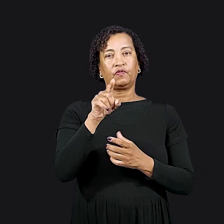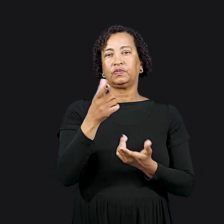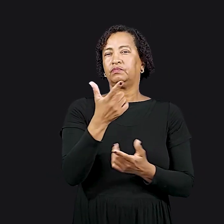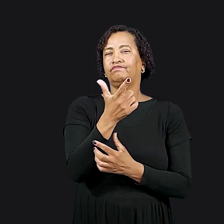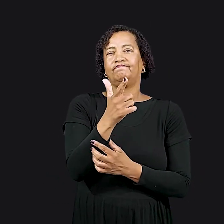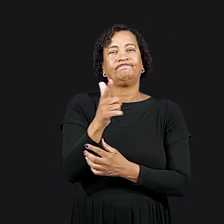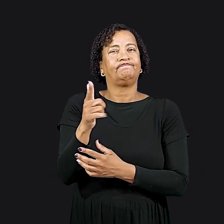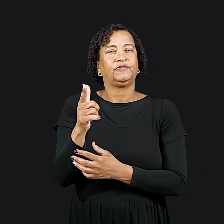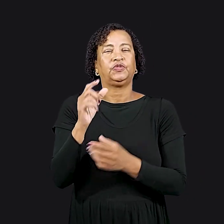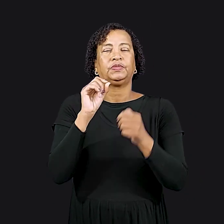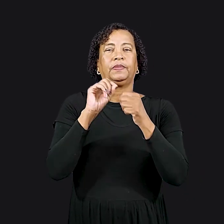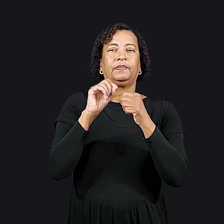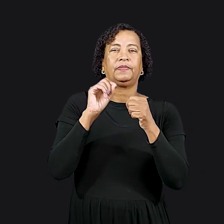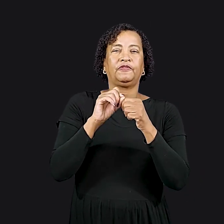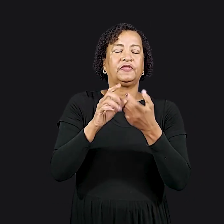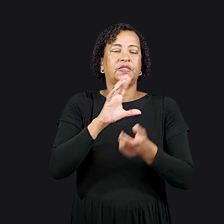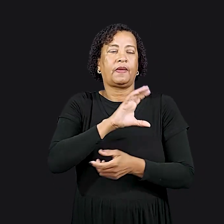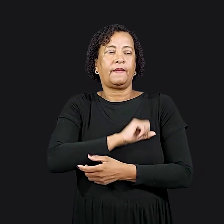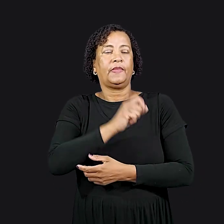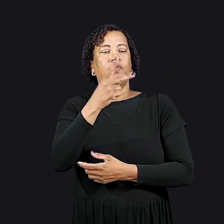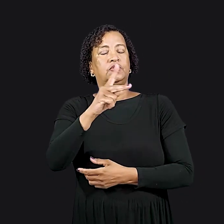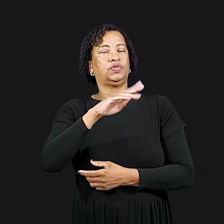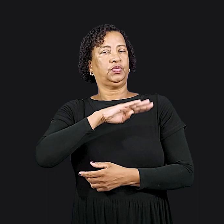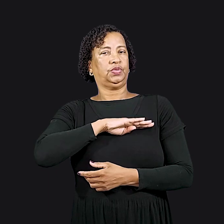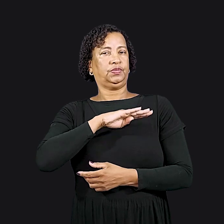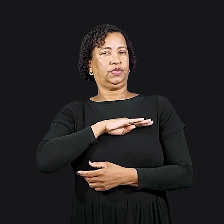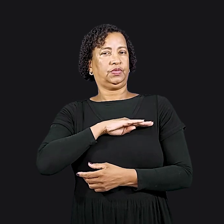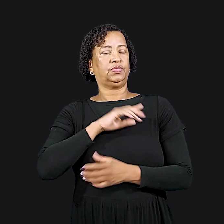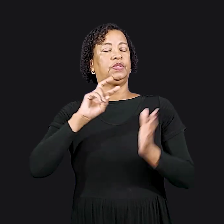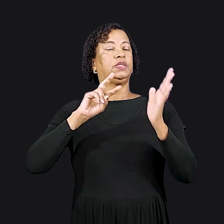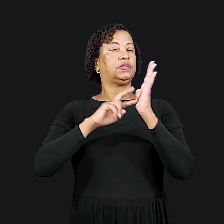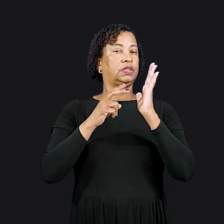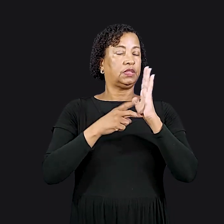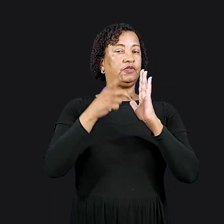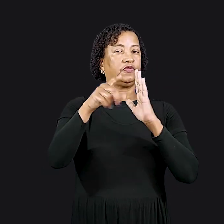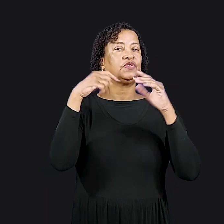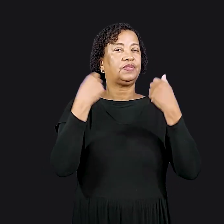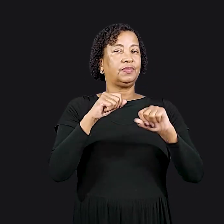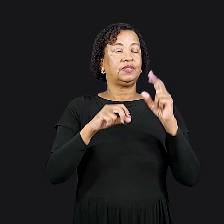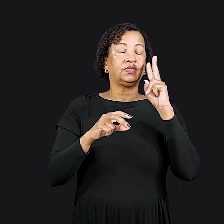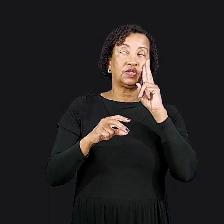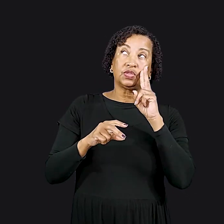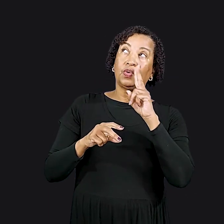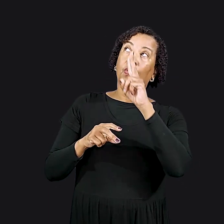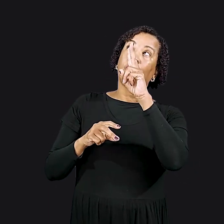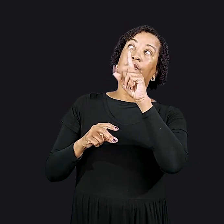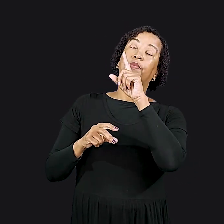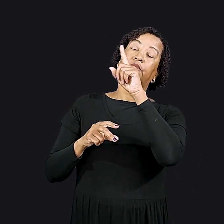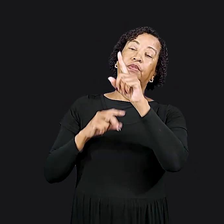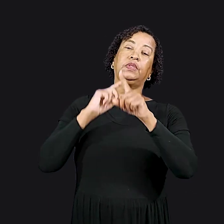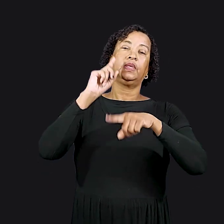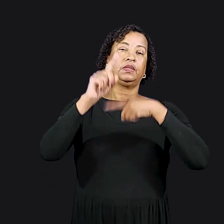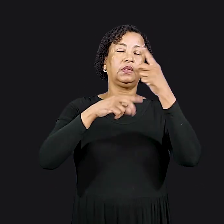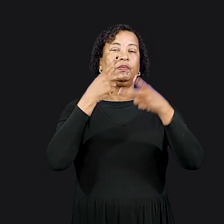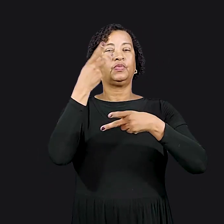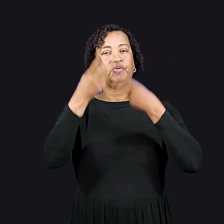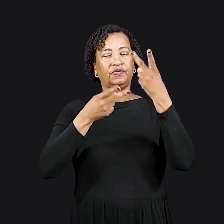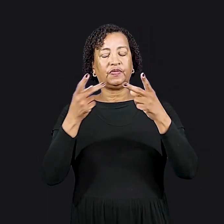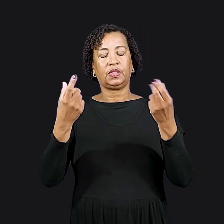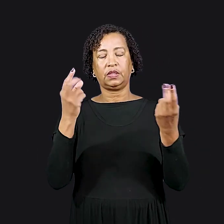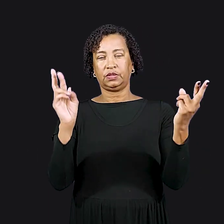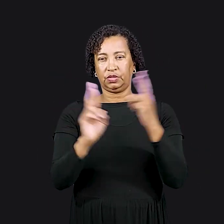você mesmo não há o necessário para fazê-lo amar a seus inimigos. Isso significa que você tem que olhar para cima. Depois de falar